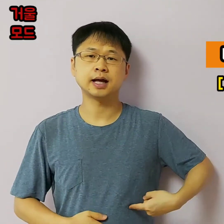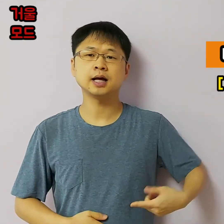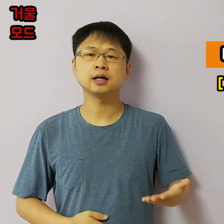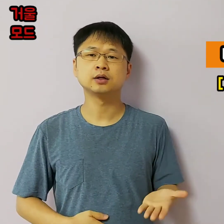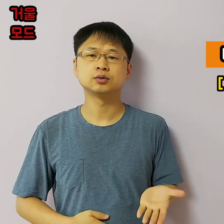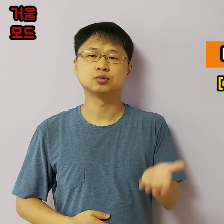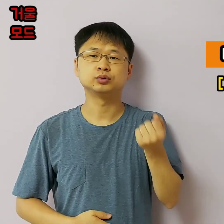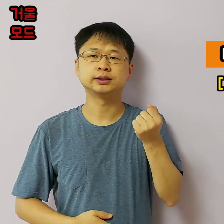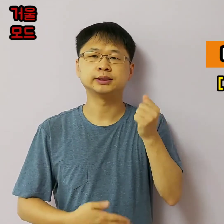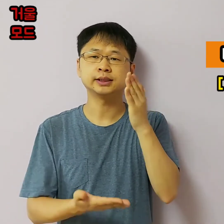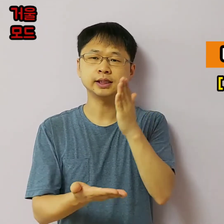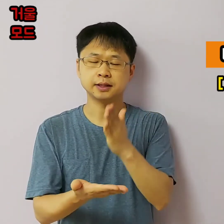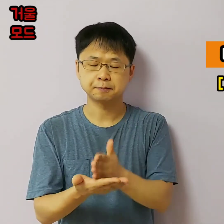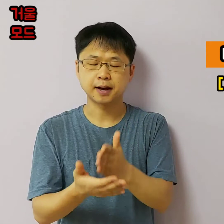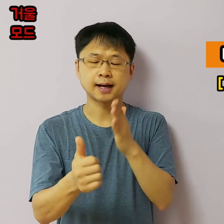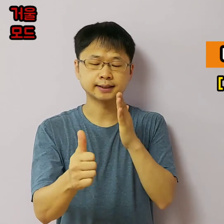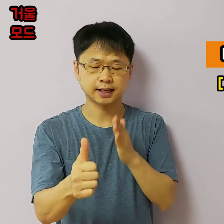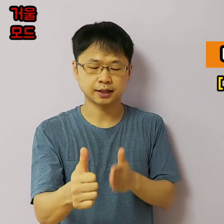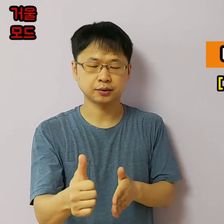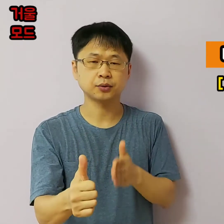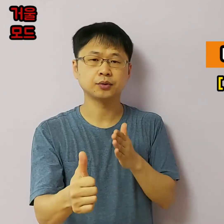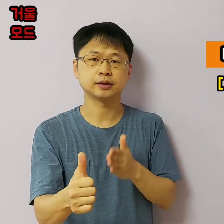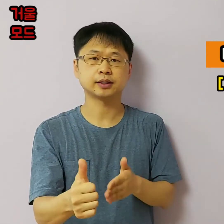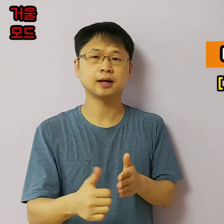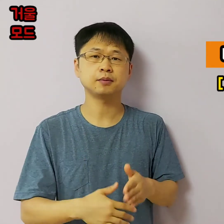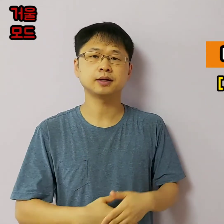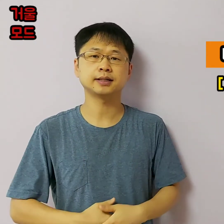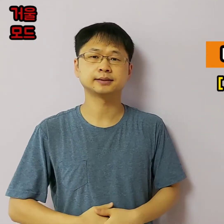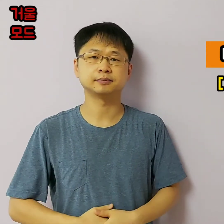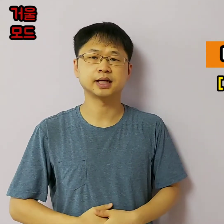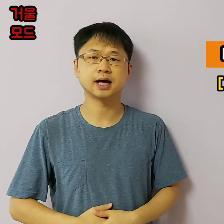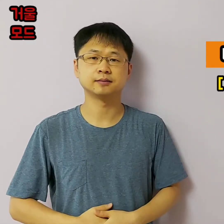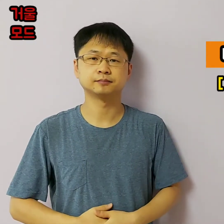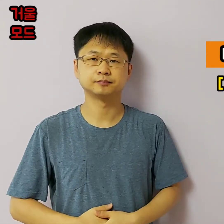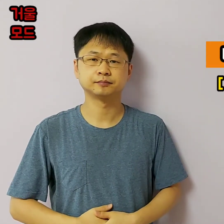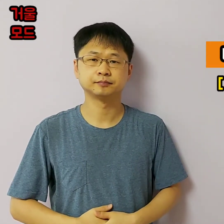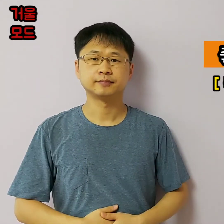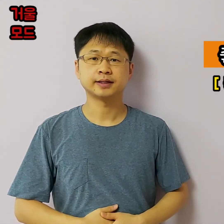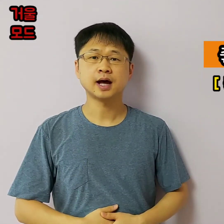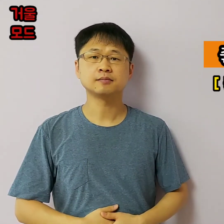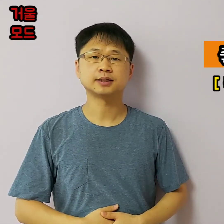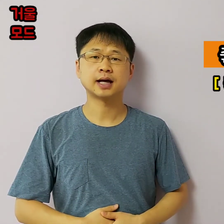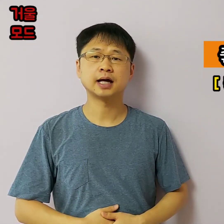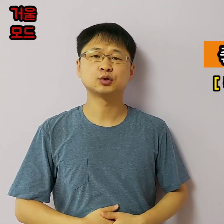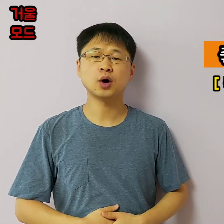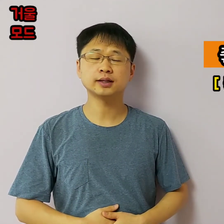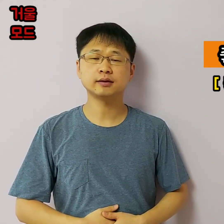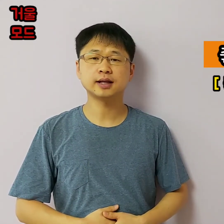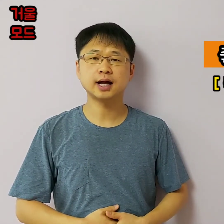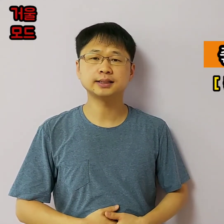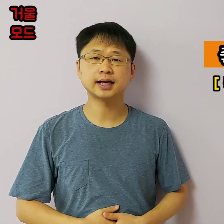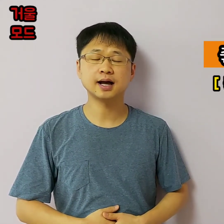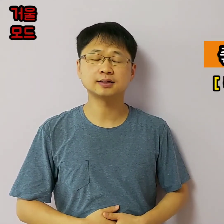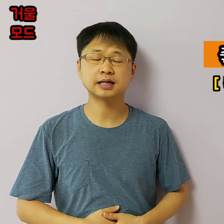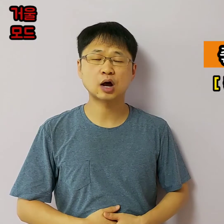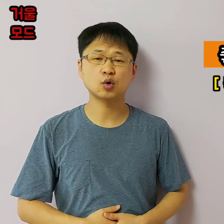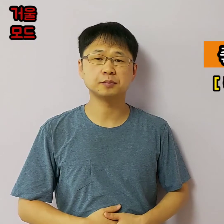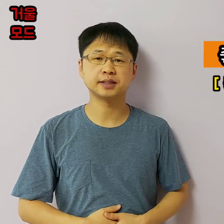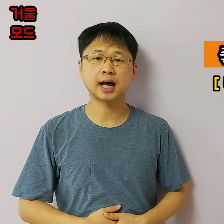미련일랑 두지 마세요 이렇게 표현하였습니다. 네, 다음 가사 좋았던 날 생각을